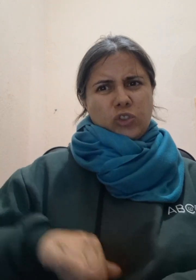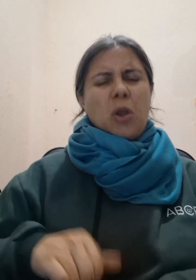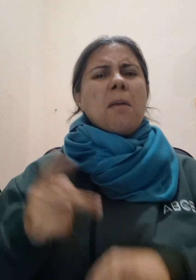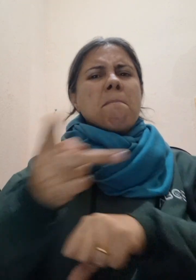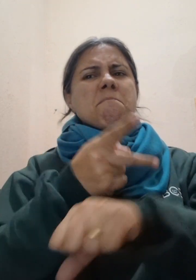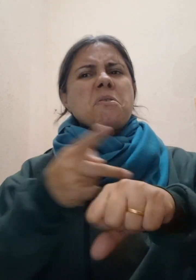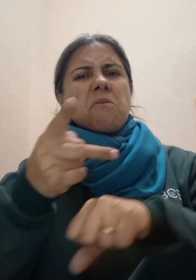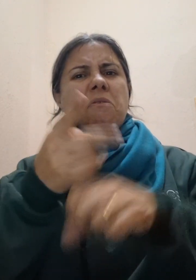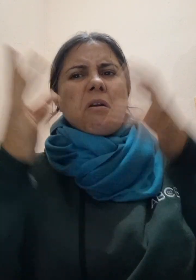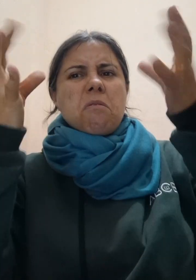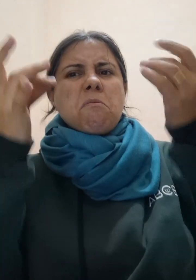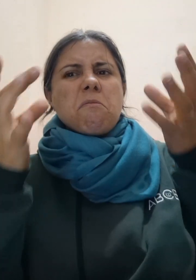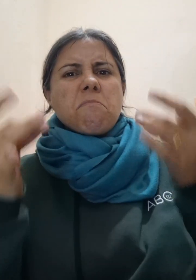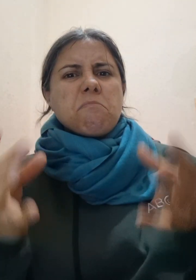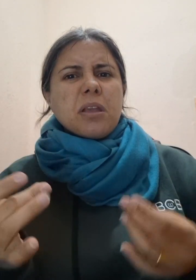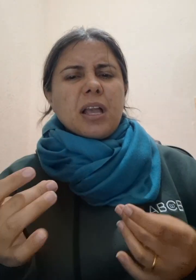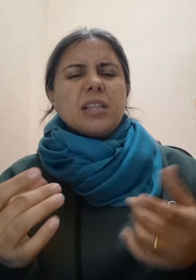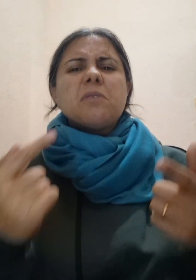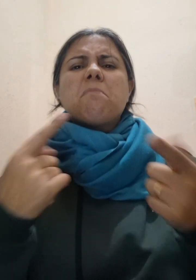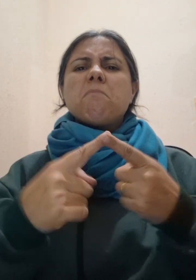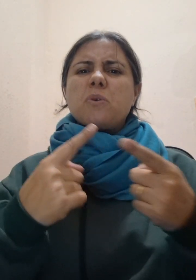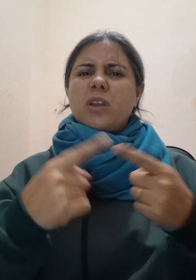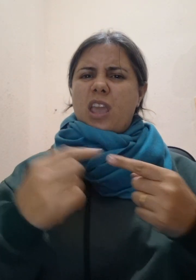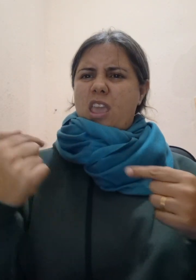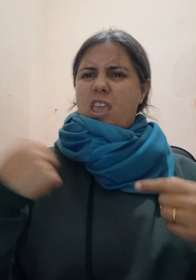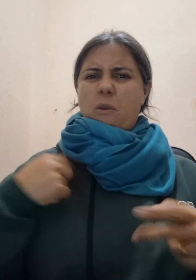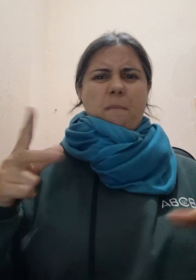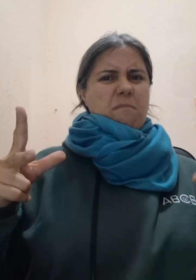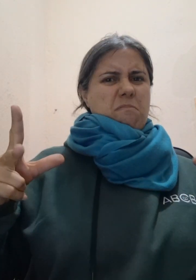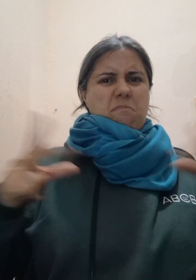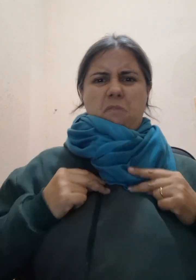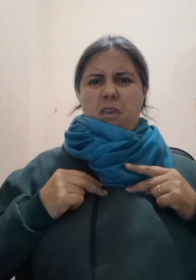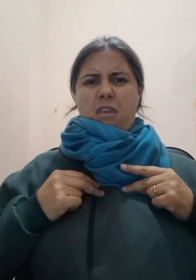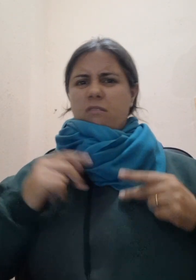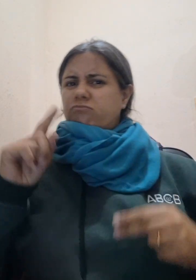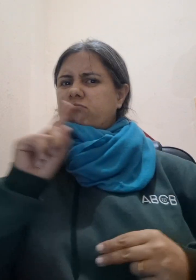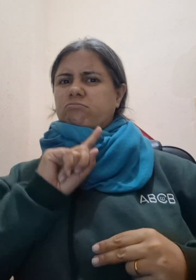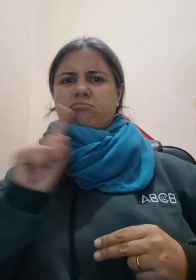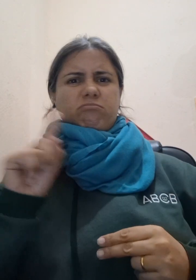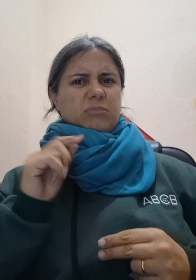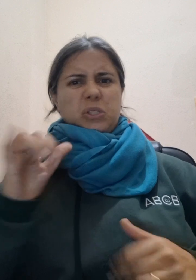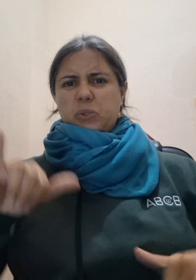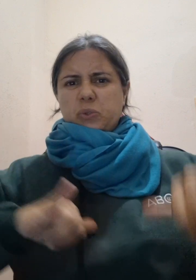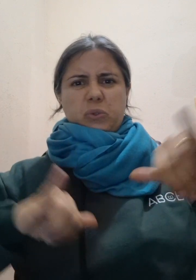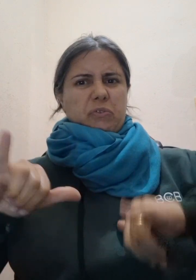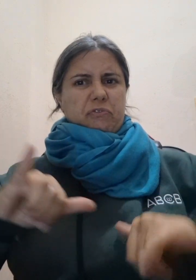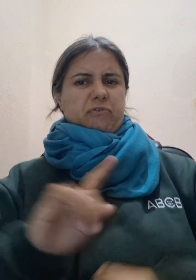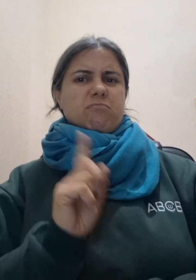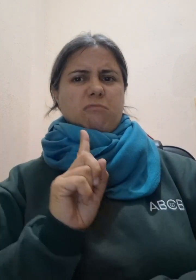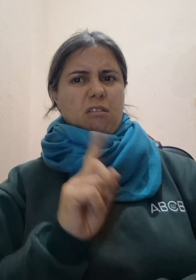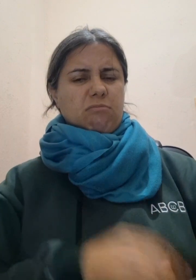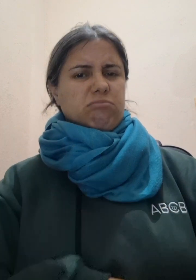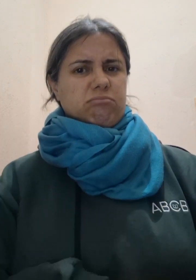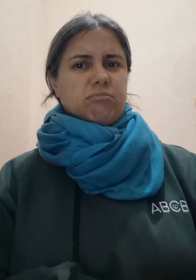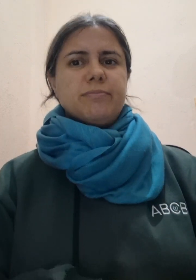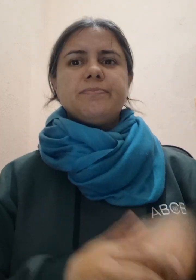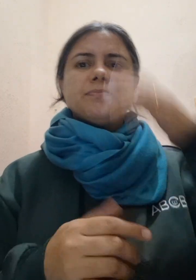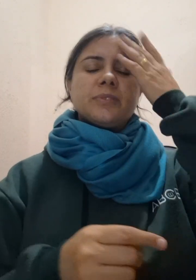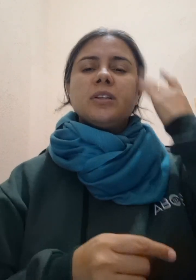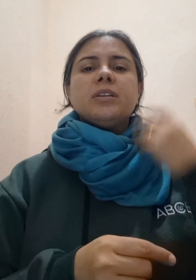de maneira correta, de maneira certa. Depois, Jó foi buscar explicações por que eu estou